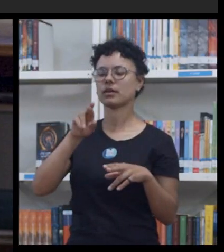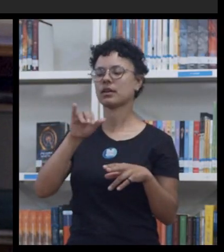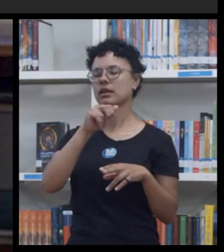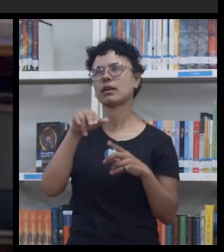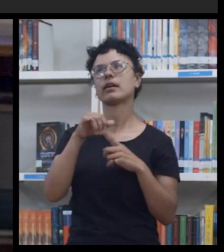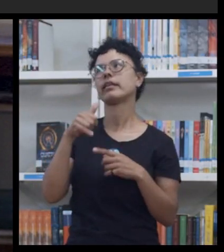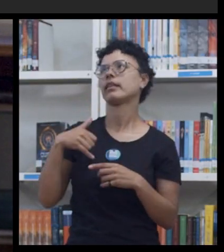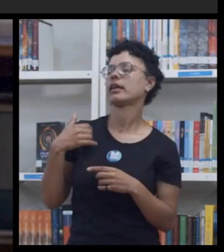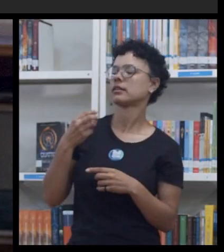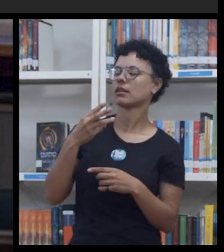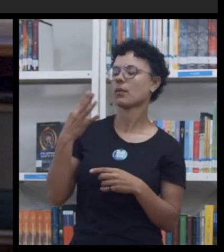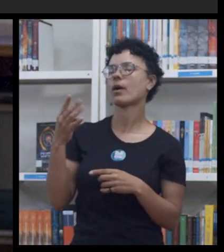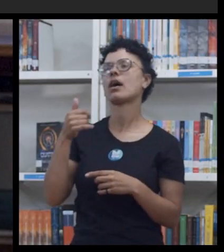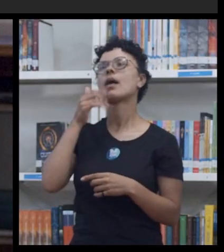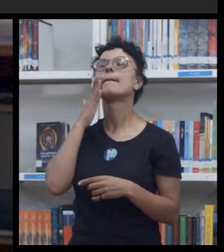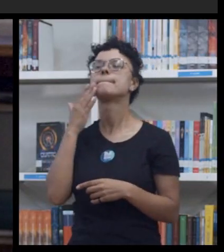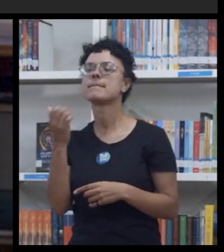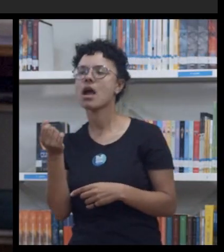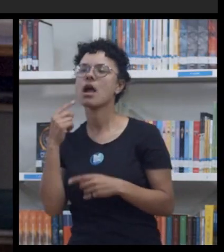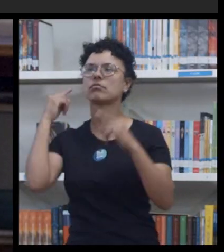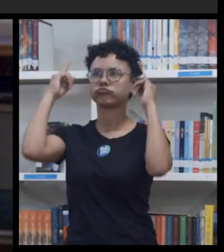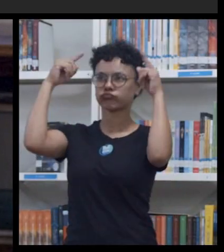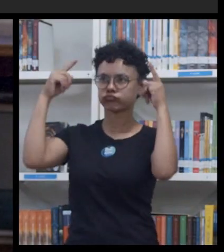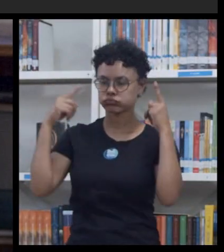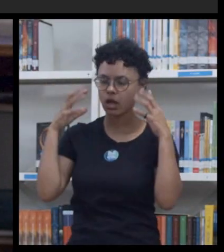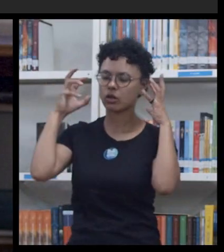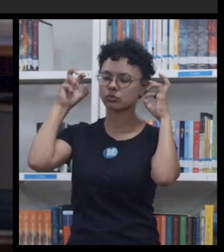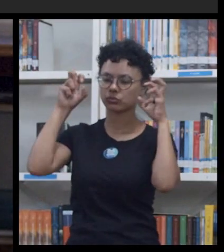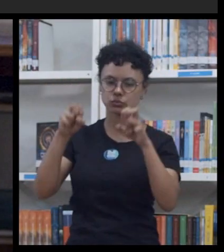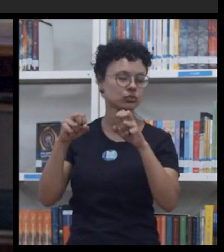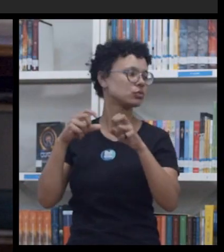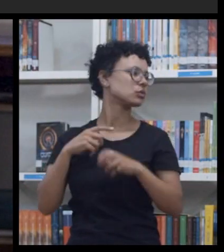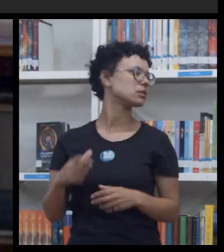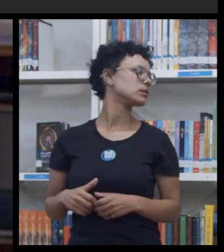Mariana tem 34 anos, é branca, tem cabelos crespos, escuros.